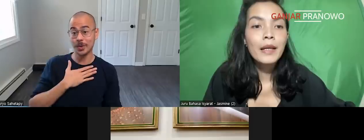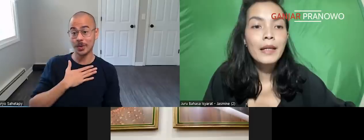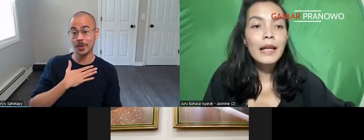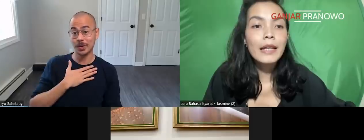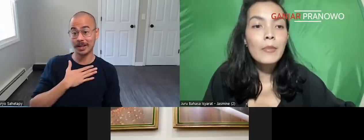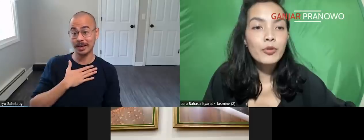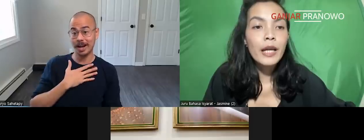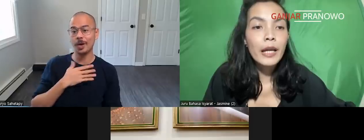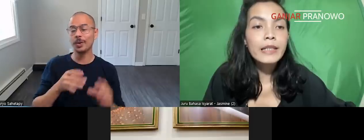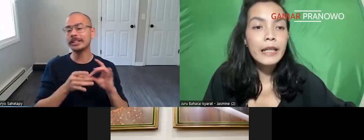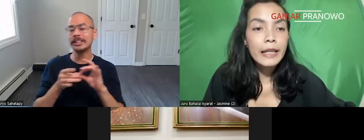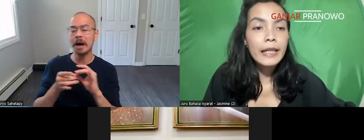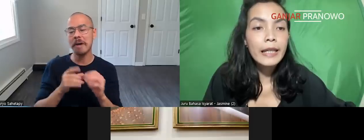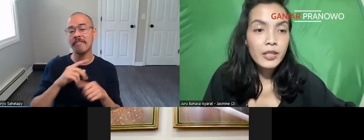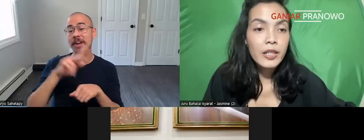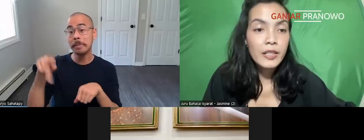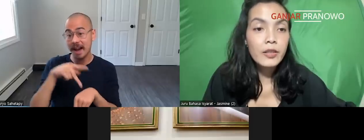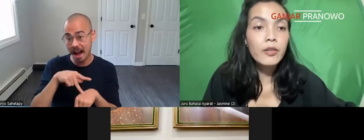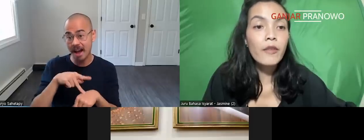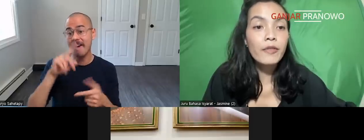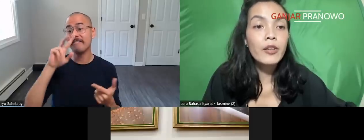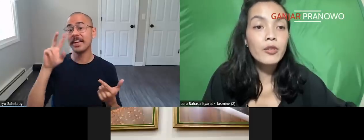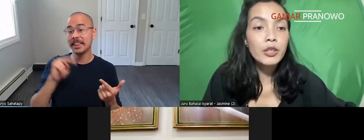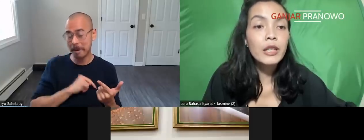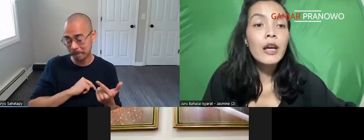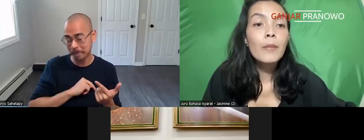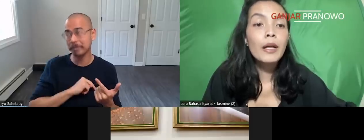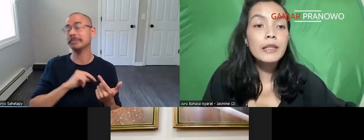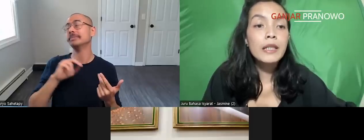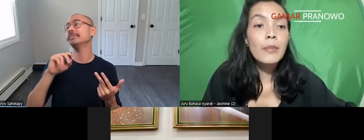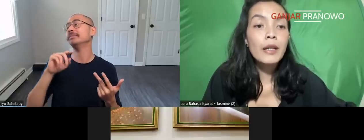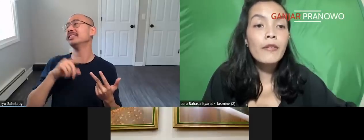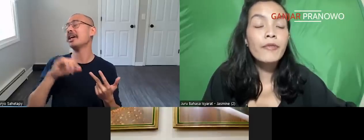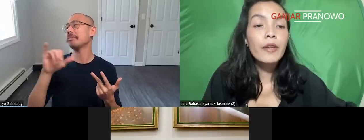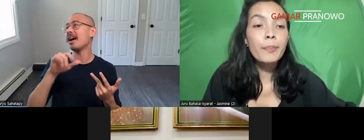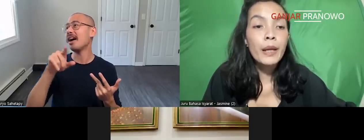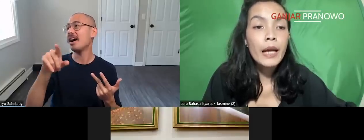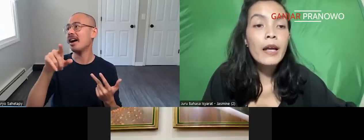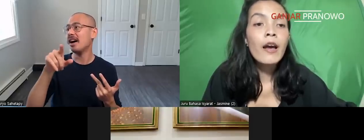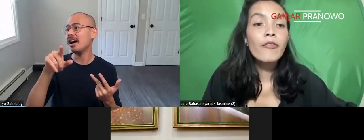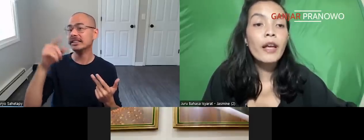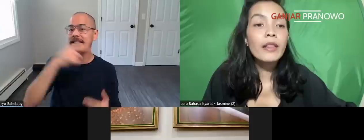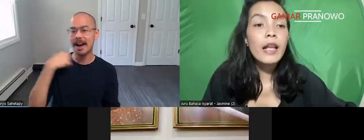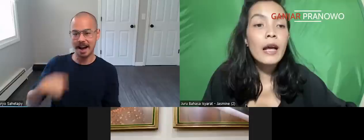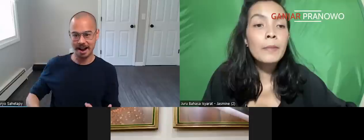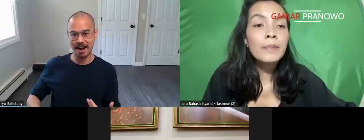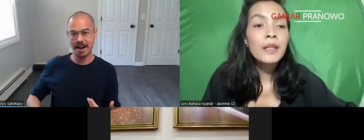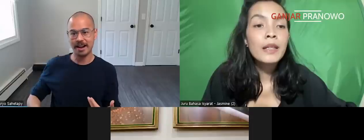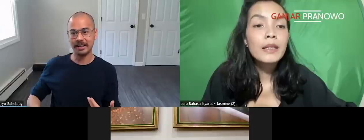Nah di kampus saya sendiri di rochester Institute of Technology bekerja sama dengan Filipina